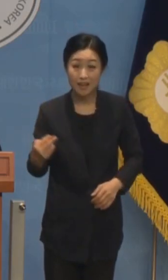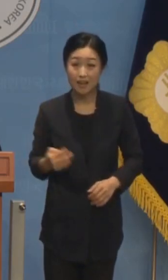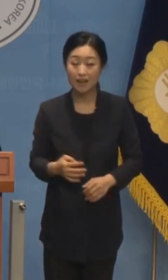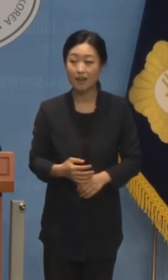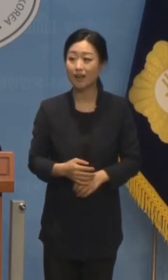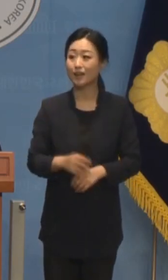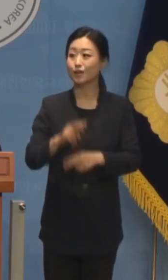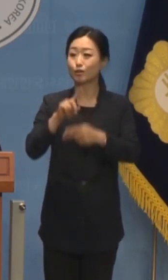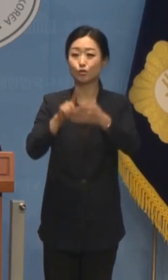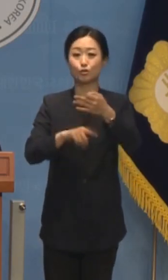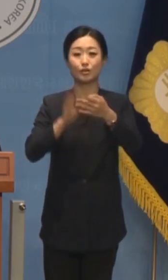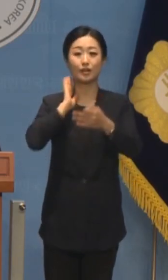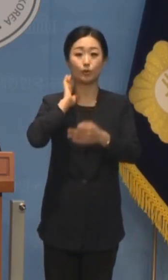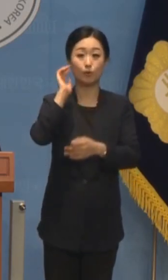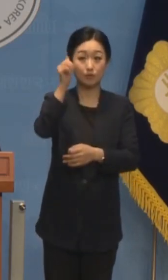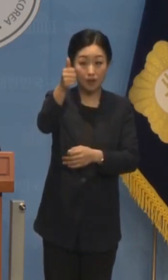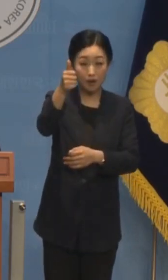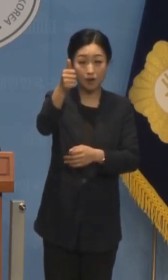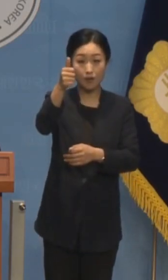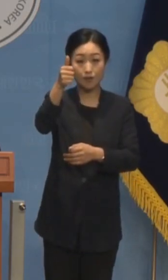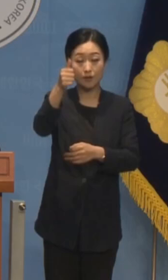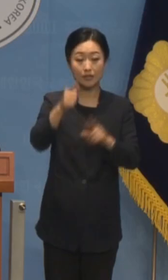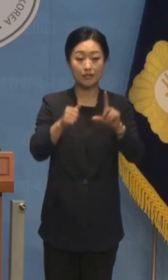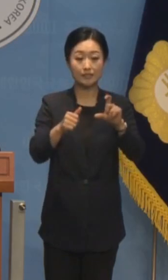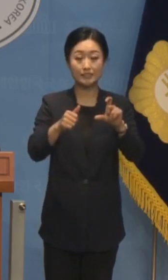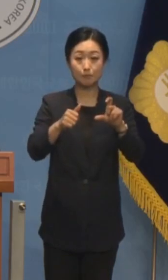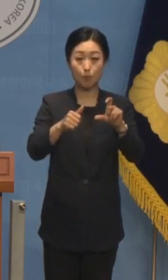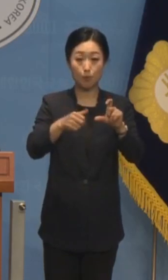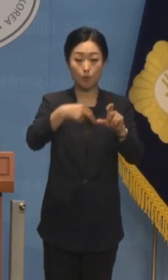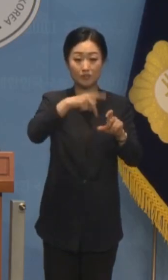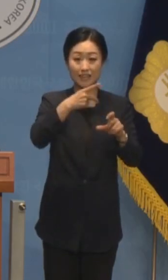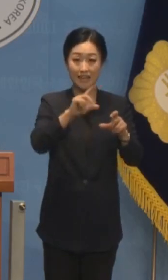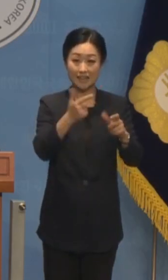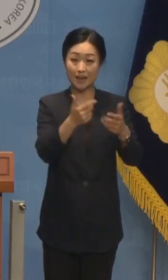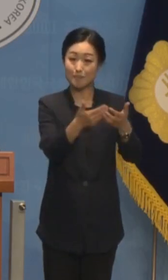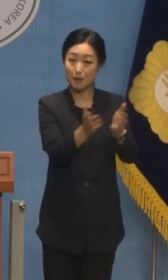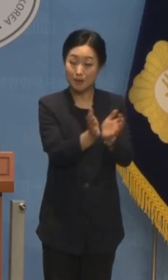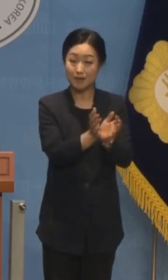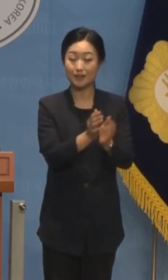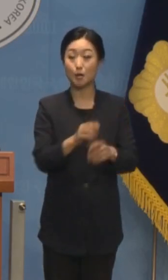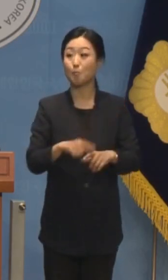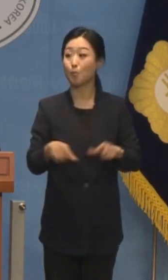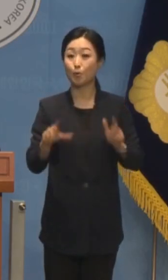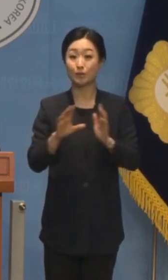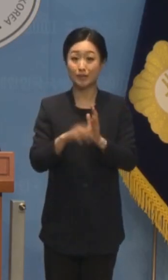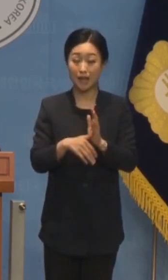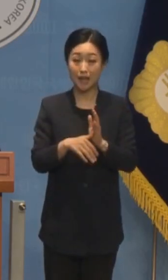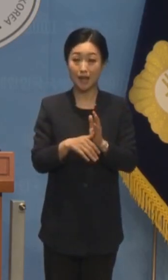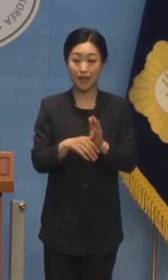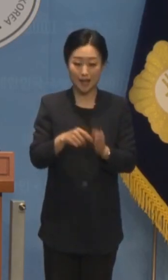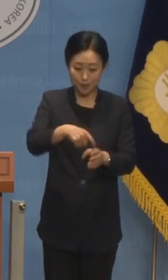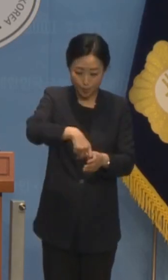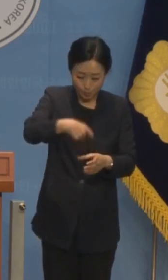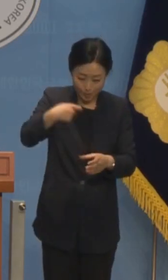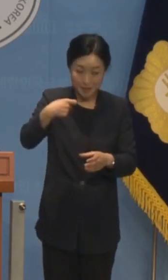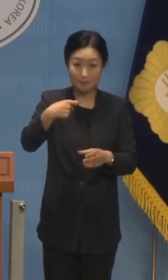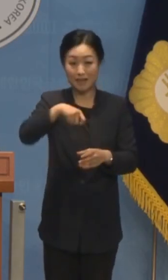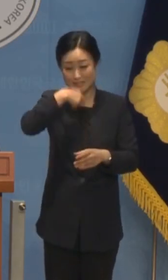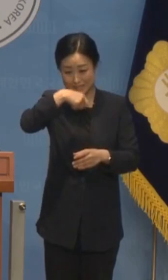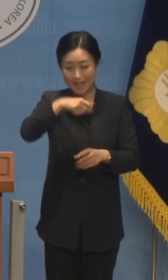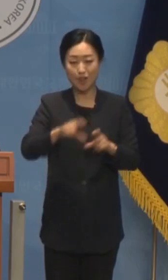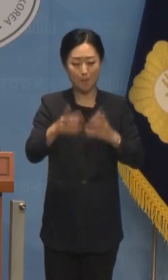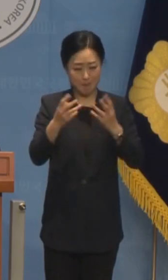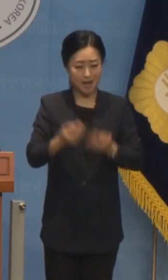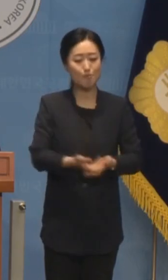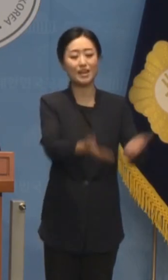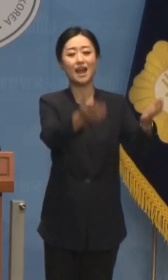윤 대통령이 보병사단을 방문해 평시에는 보급도 되지도 않는 통조림과 전투식량을 더